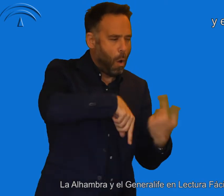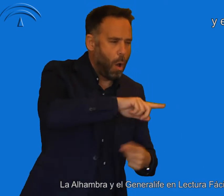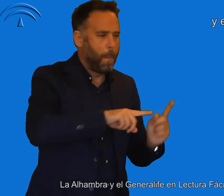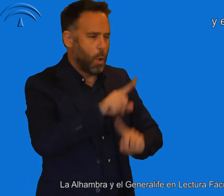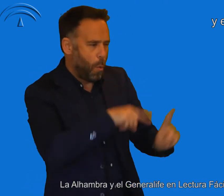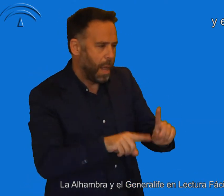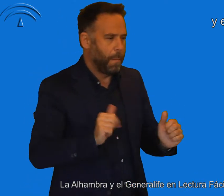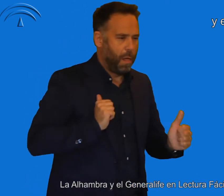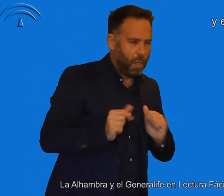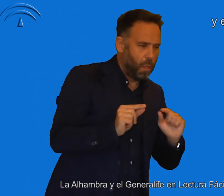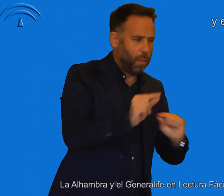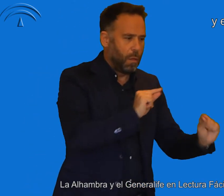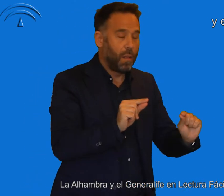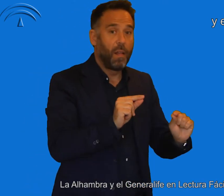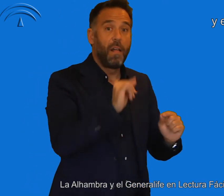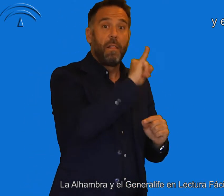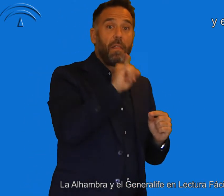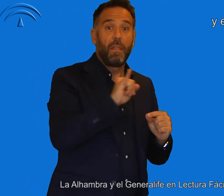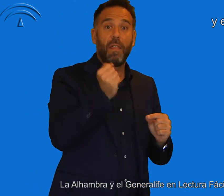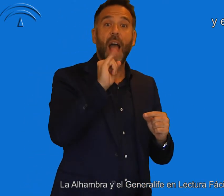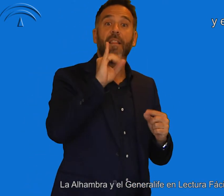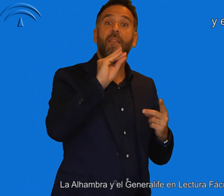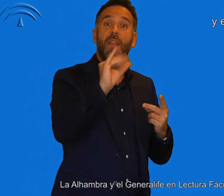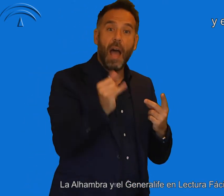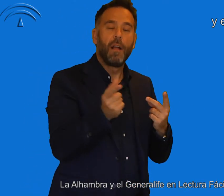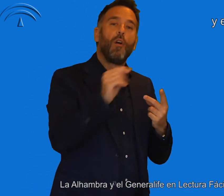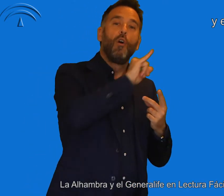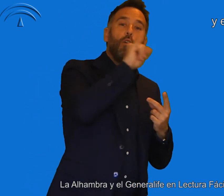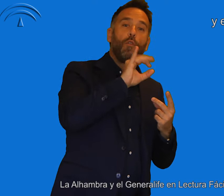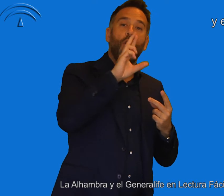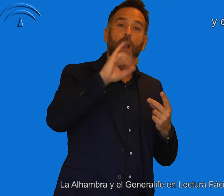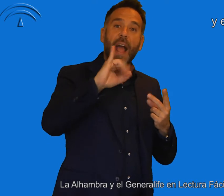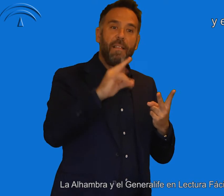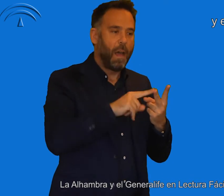aventuras, Zaida y Zoraida escaparon a tierra cristiana con los caballeros.